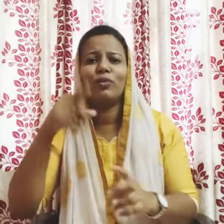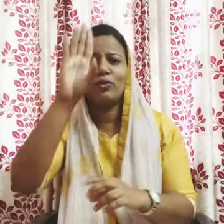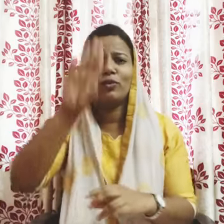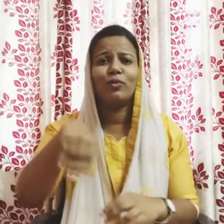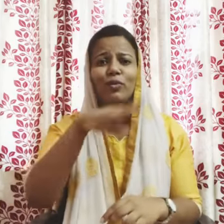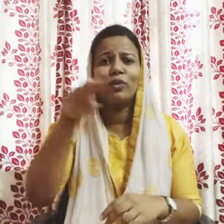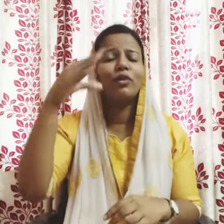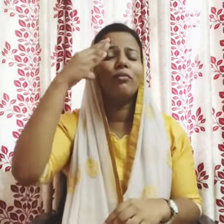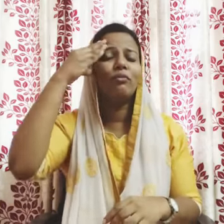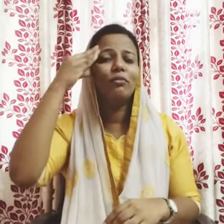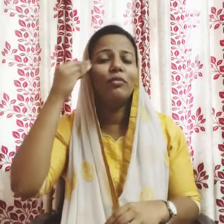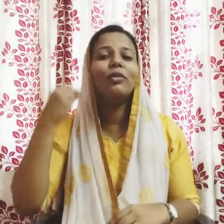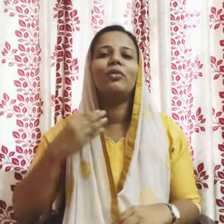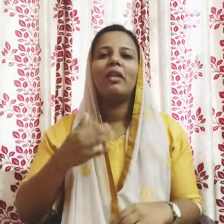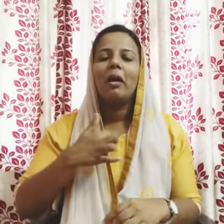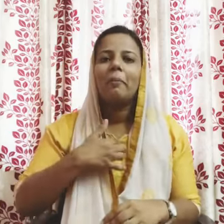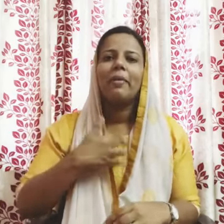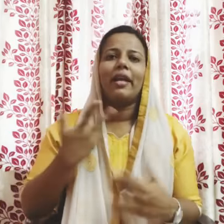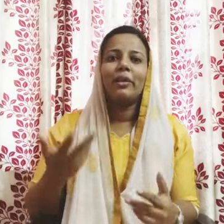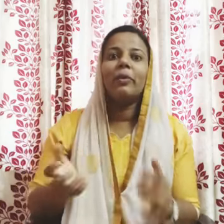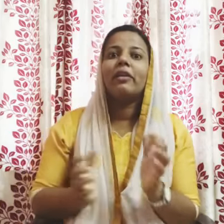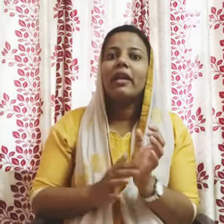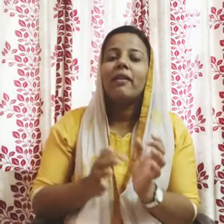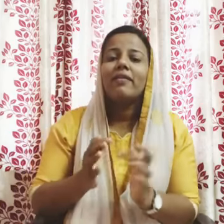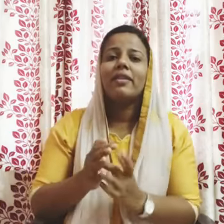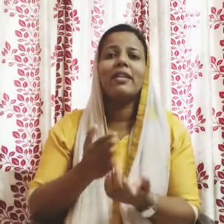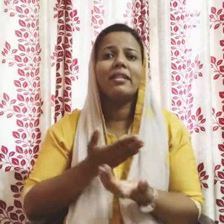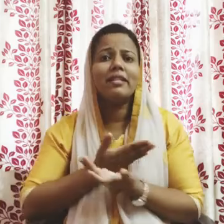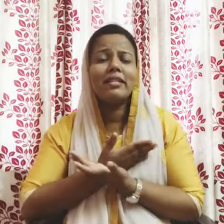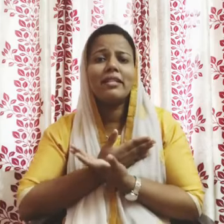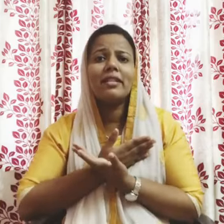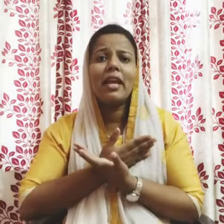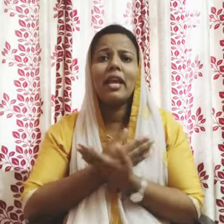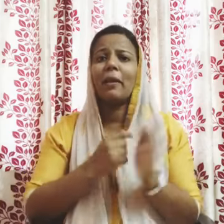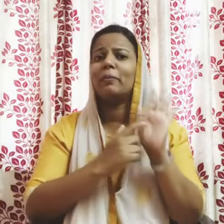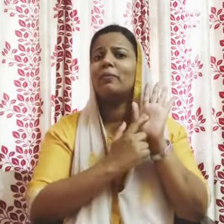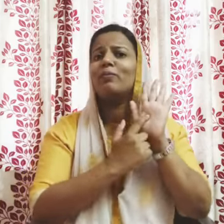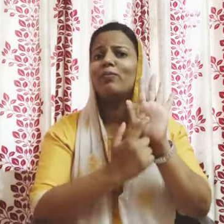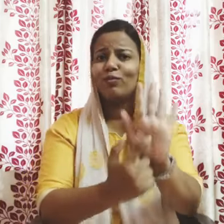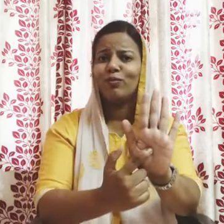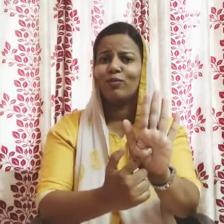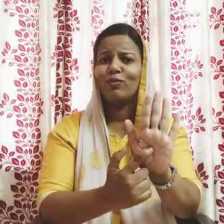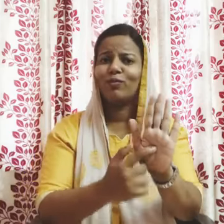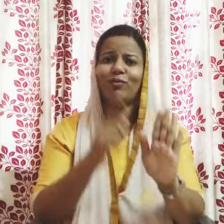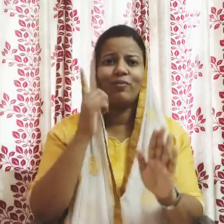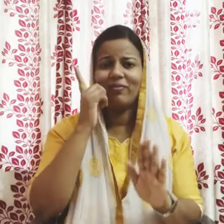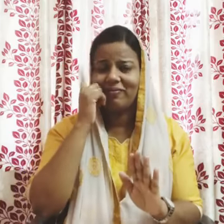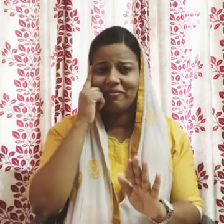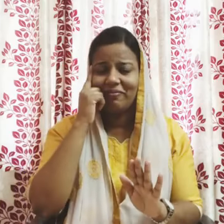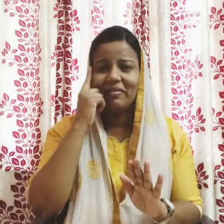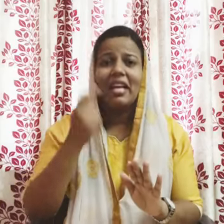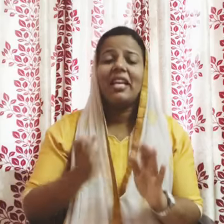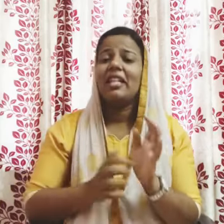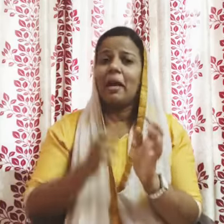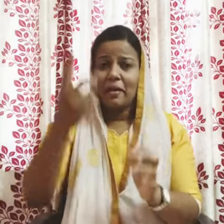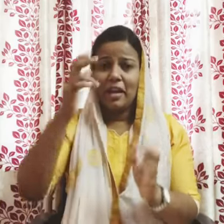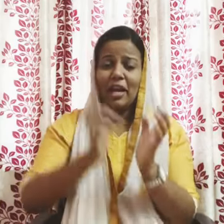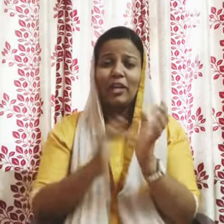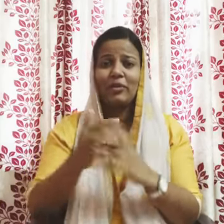മരിക്കുകയാൽ നമ്മളോടുള്ള ദൈവത്തിന്റെ സ്നേഹത്തെ പ്രദർശിപ്പിക്കുകയാണ് ചെയ്ത്. നമ്മളോട് കർത്താവിന്റെ സ്നേഹം എന്ത് ചെയ്തു?